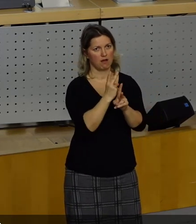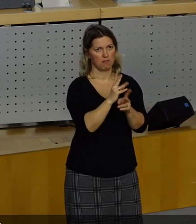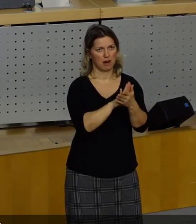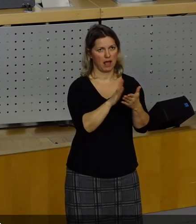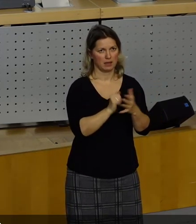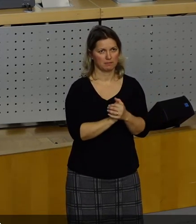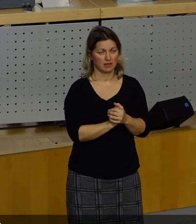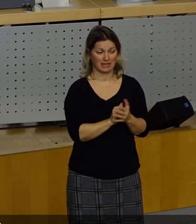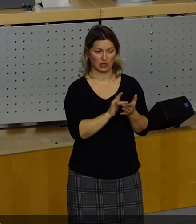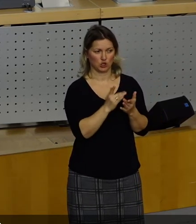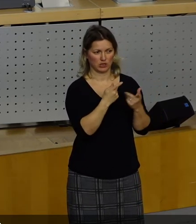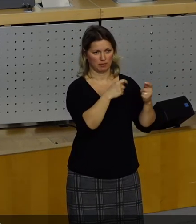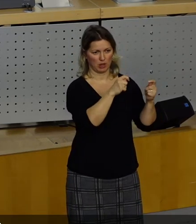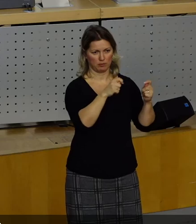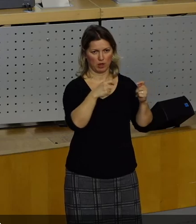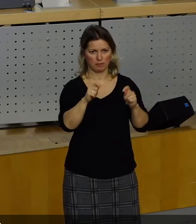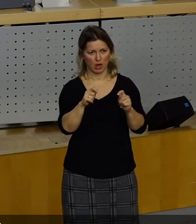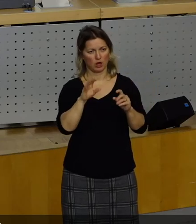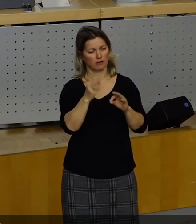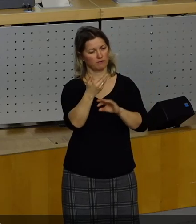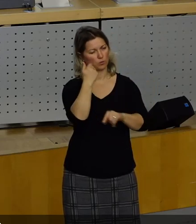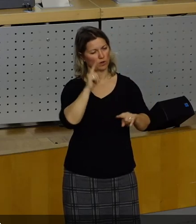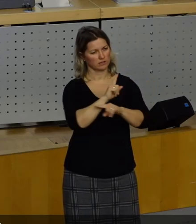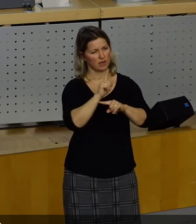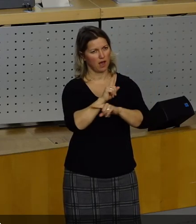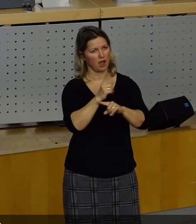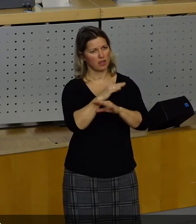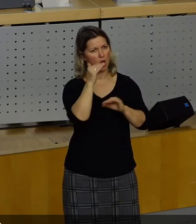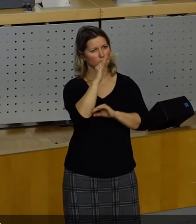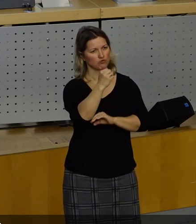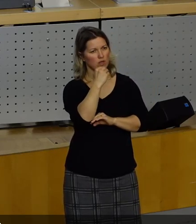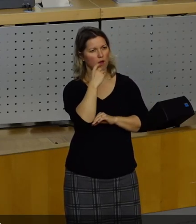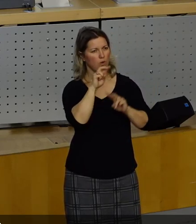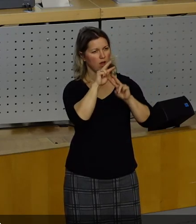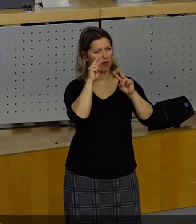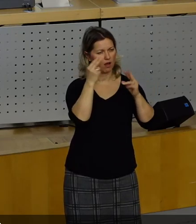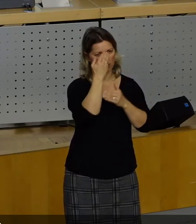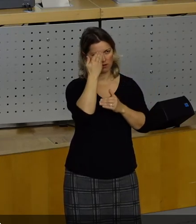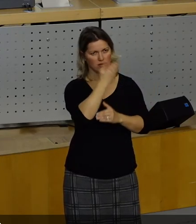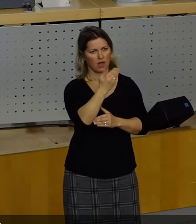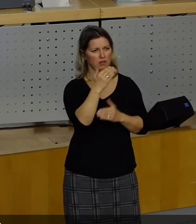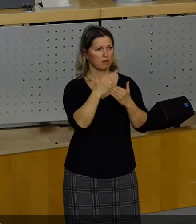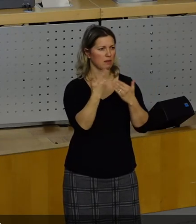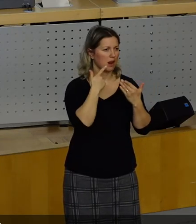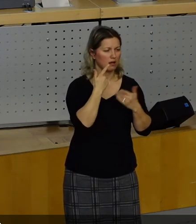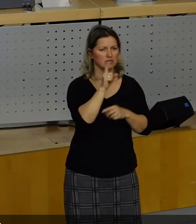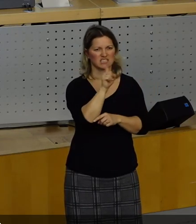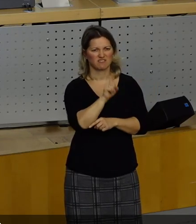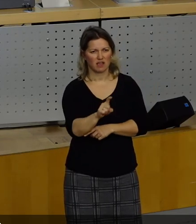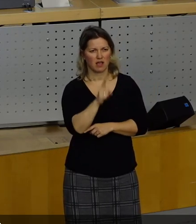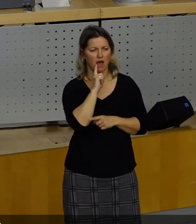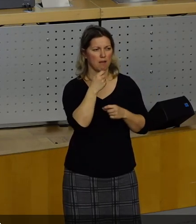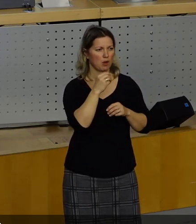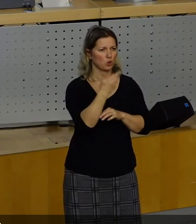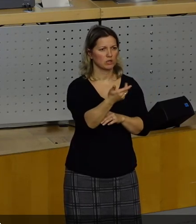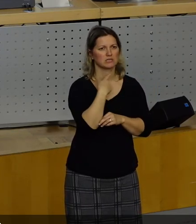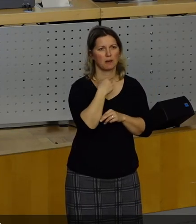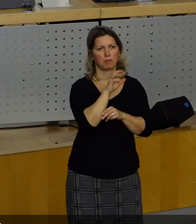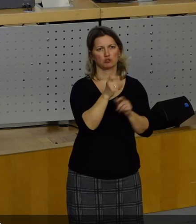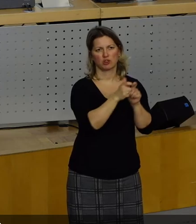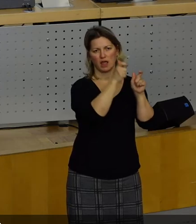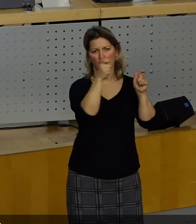allem aufgrund der Bauwerke, welche zu Zeiten August Starken entstanden sind, weltweit bekannt. Bauwerke wie die Frauenkirche, der Zwinger oder auch die Brüche Terrasse verschaffen